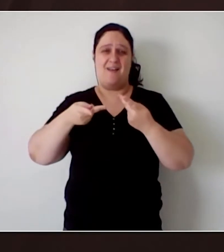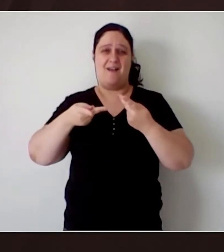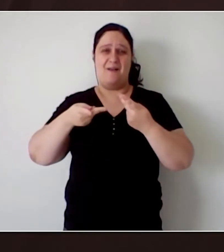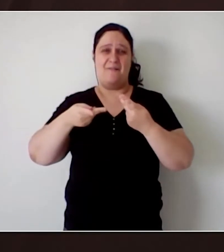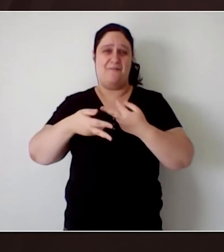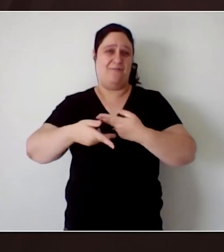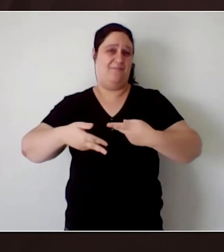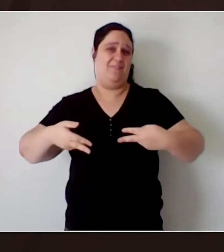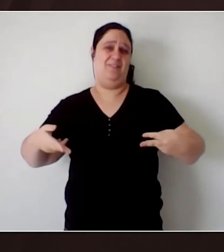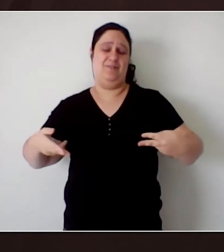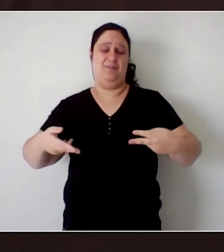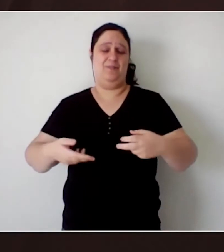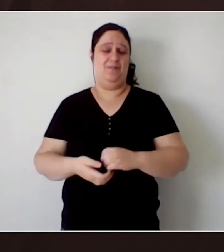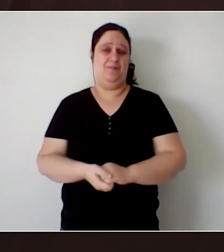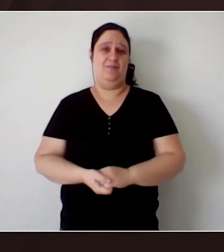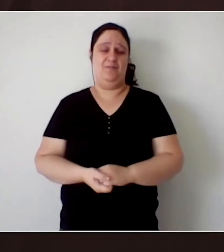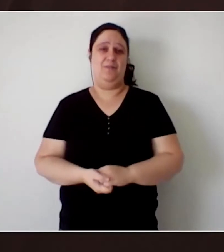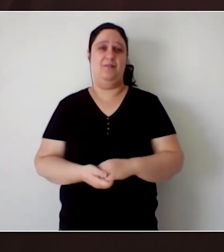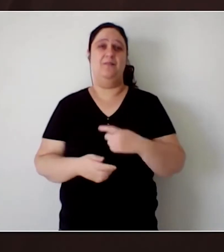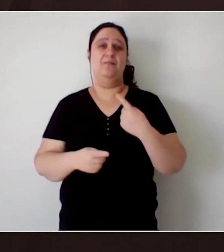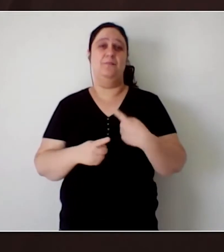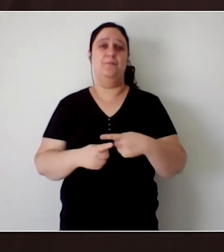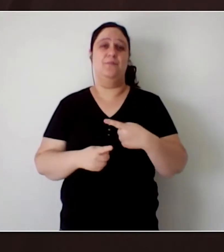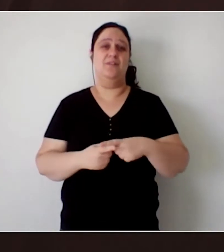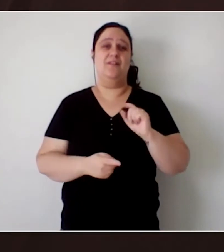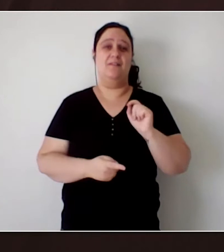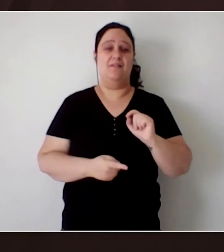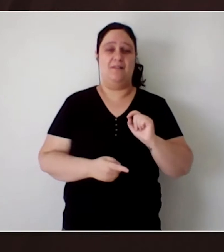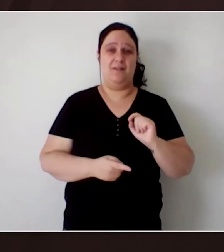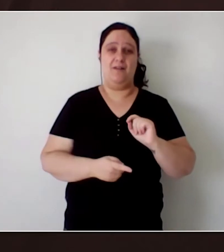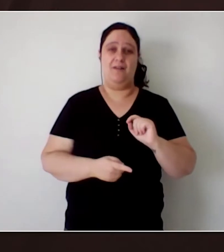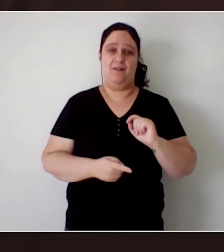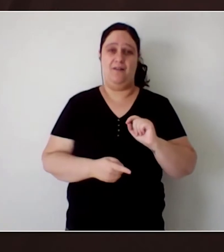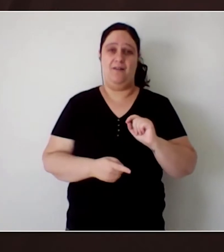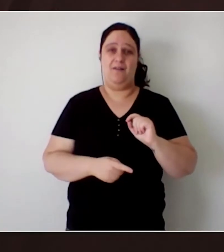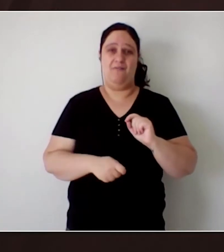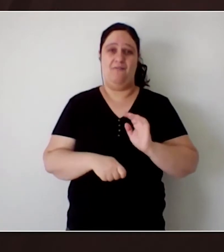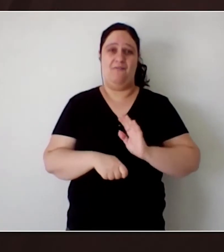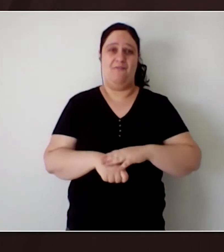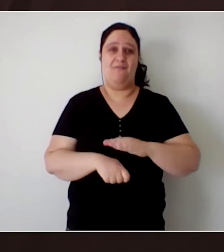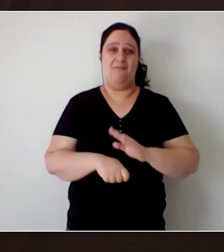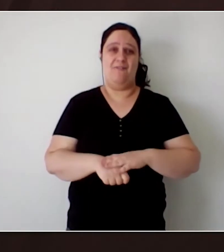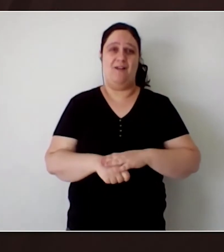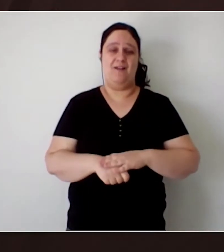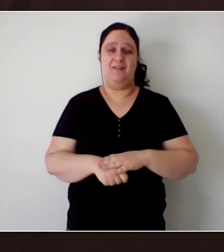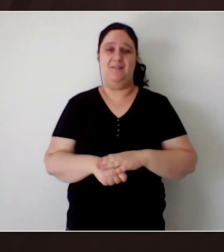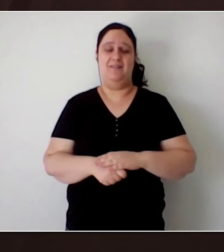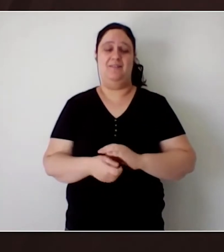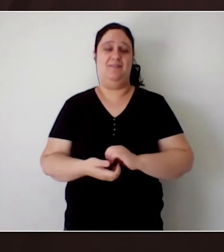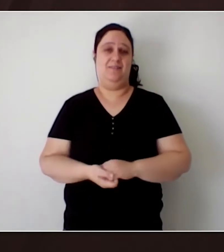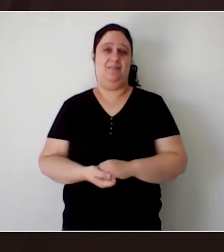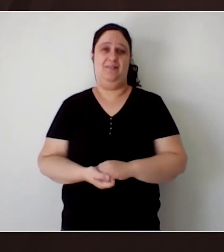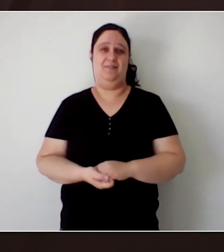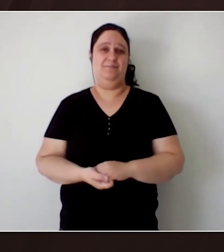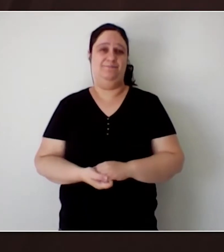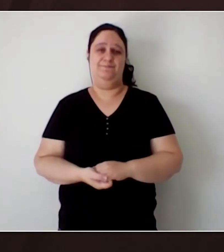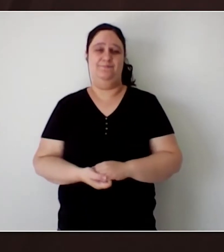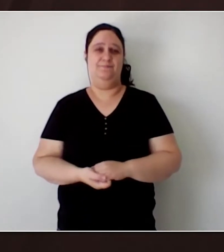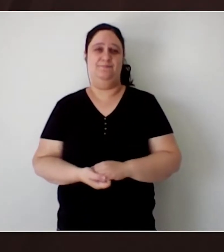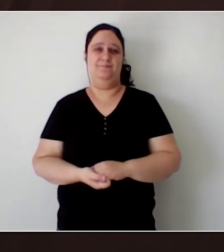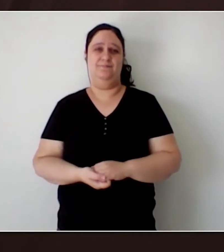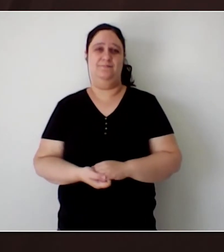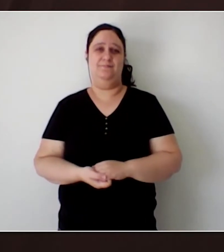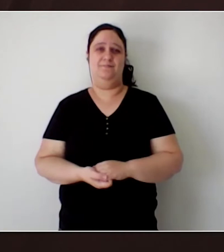que deles usam passarão a impiedade ainda maior. Quer dizer, esses são os vasos para